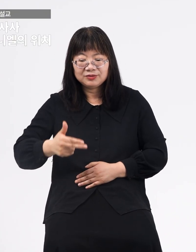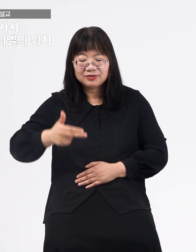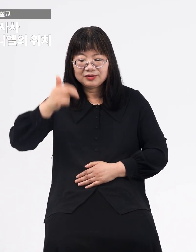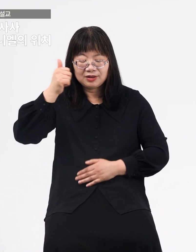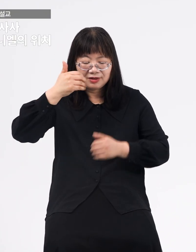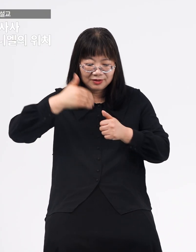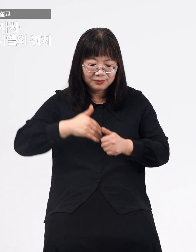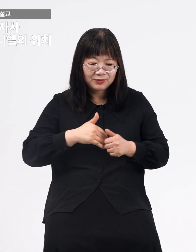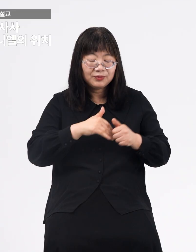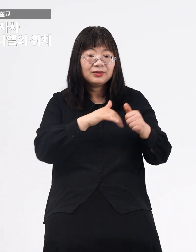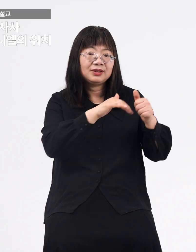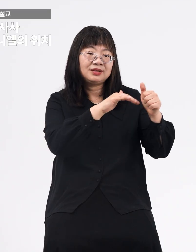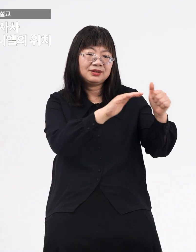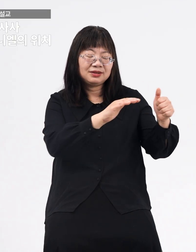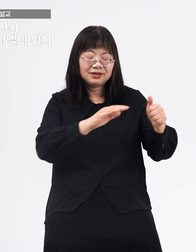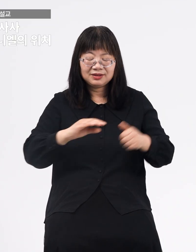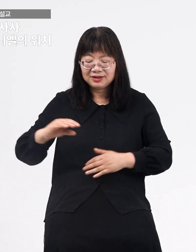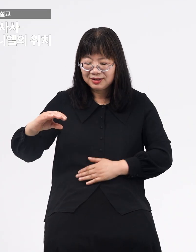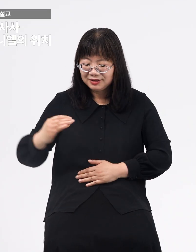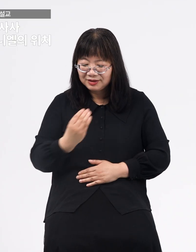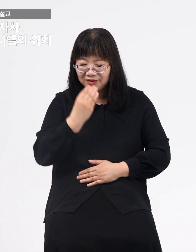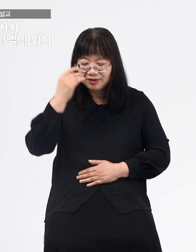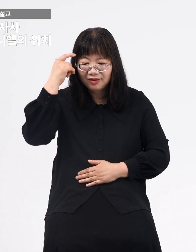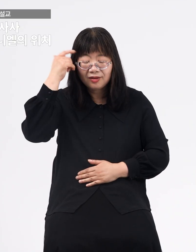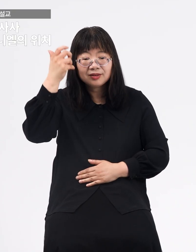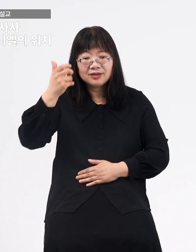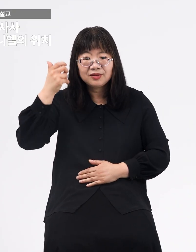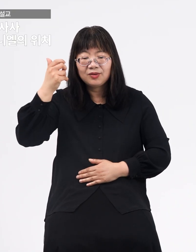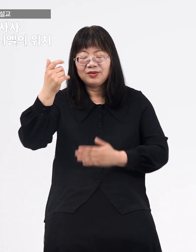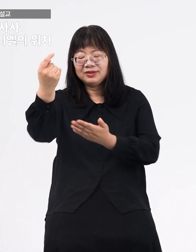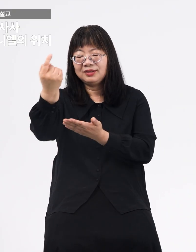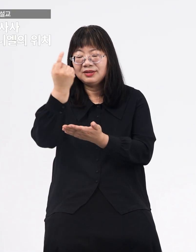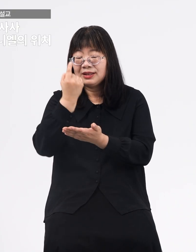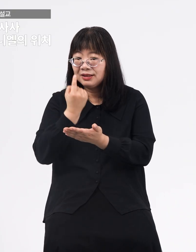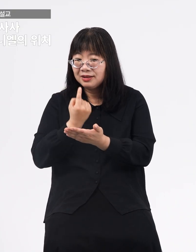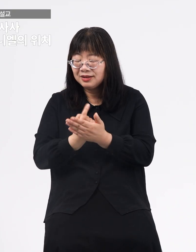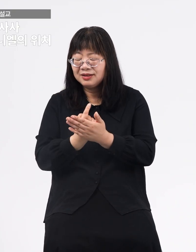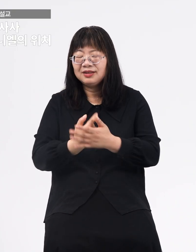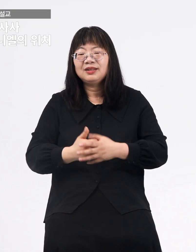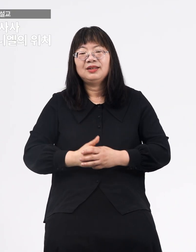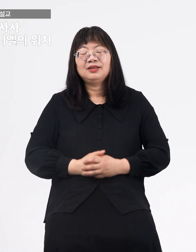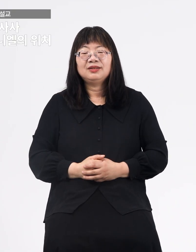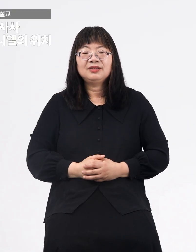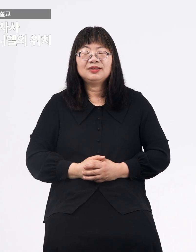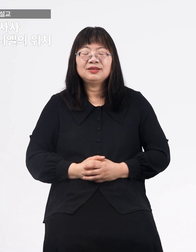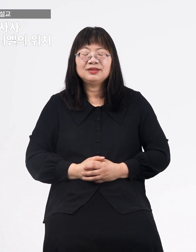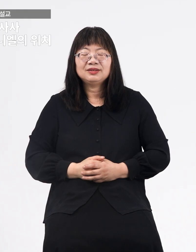내 주에 보내신 성령이 오셨네.